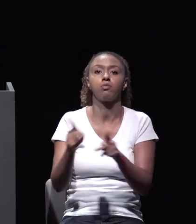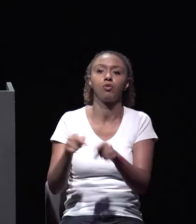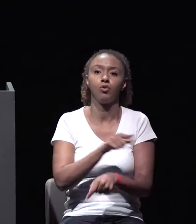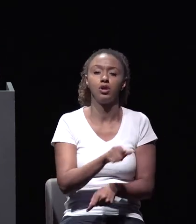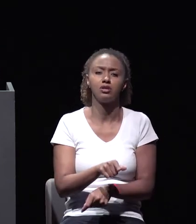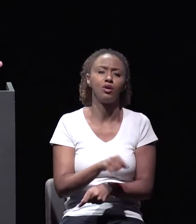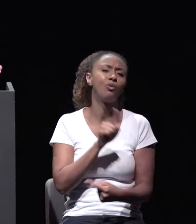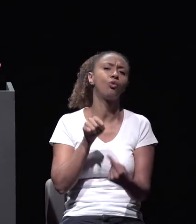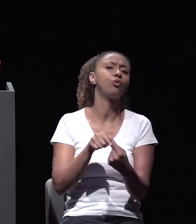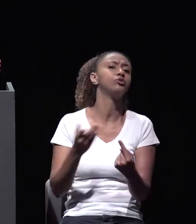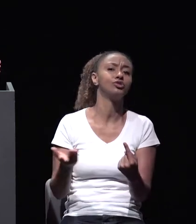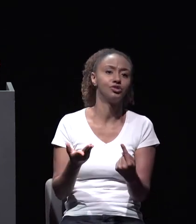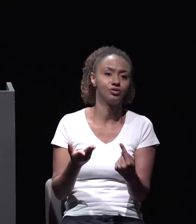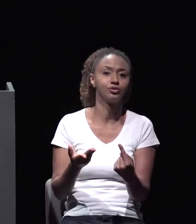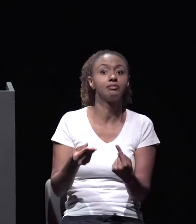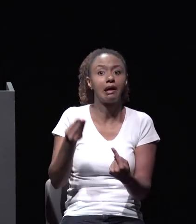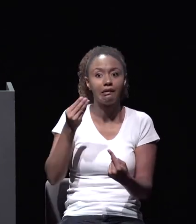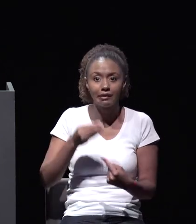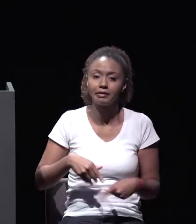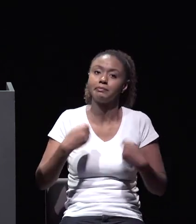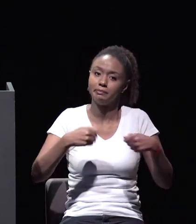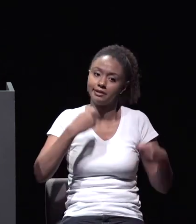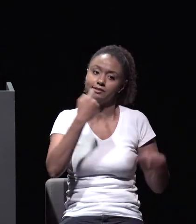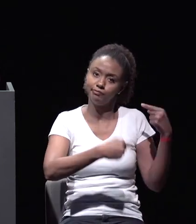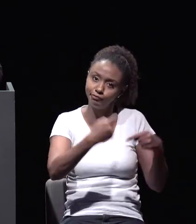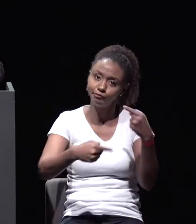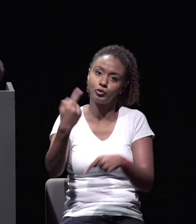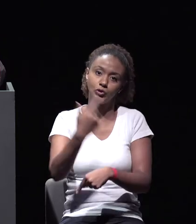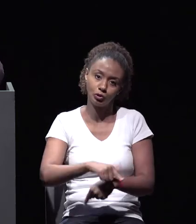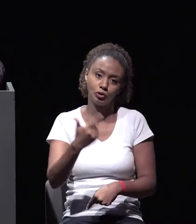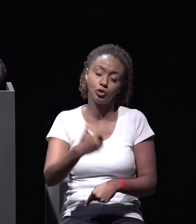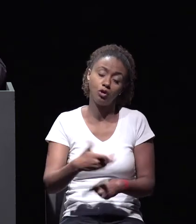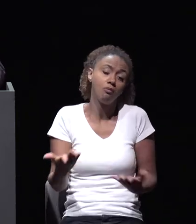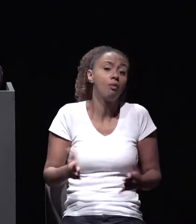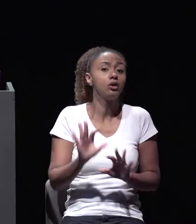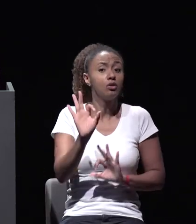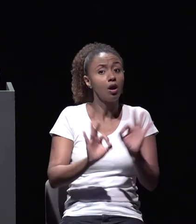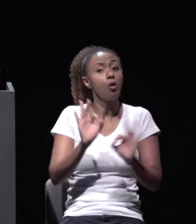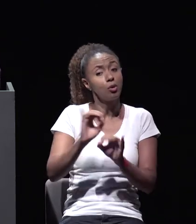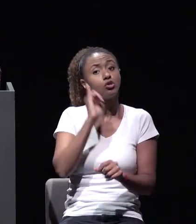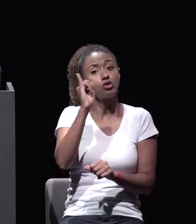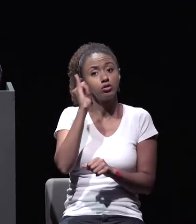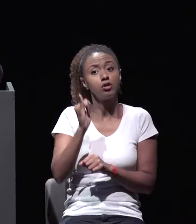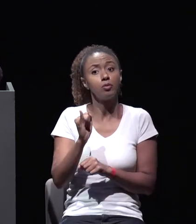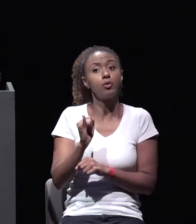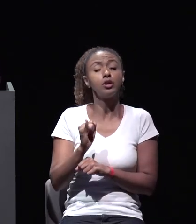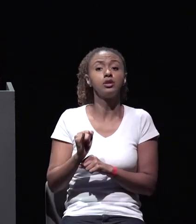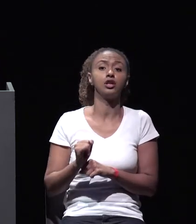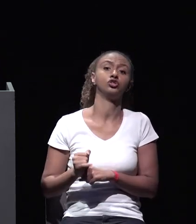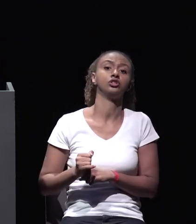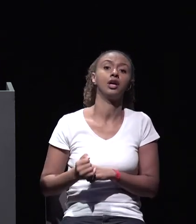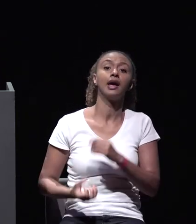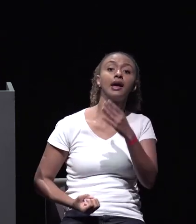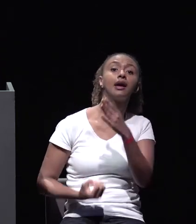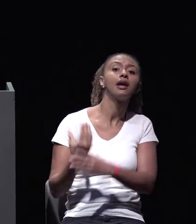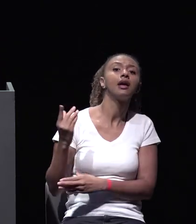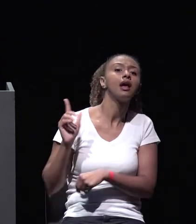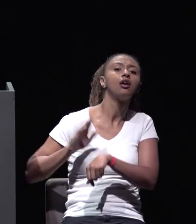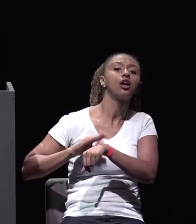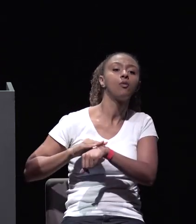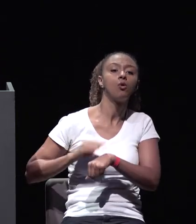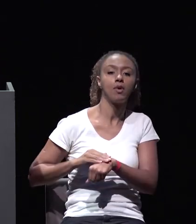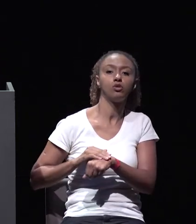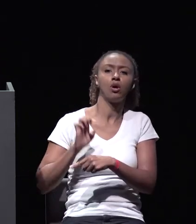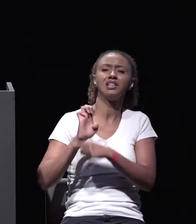função e com que objetivos a gente né tem que ver discutir ainda mas é um grande projecto que nasce sobretudo a partir do estado novo pra identificar